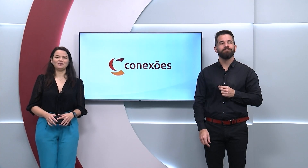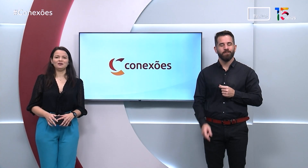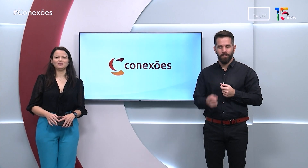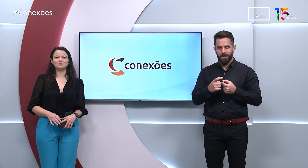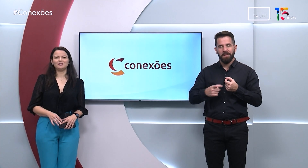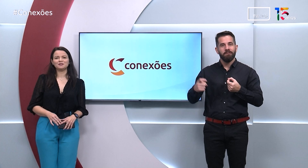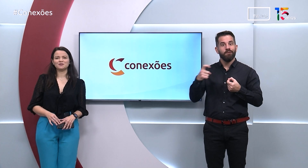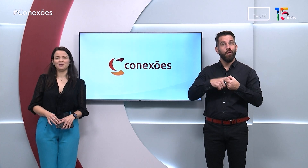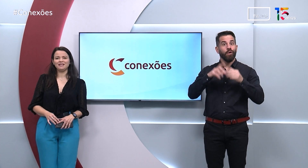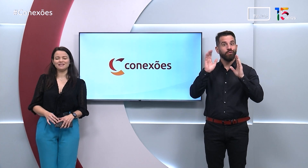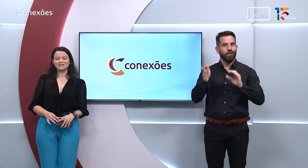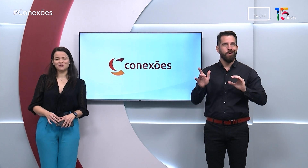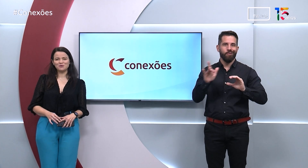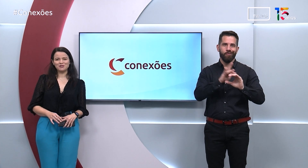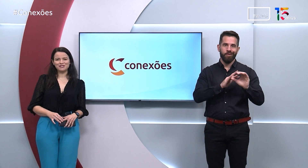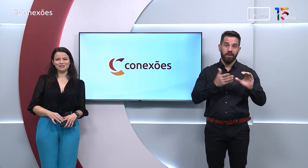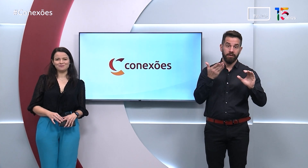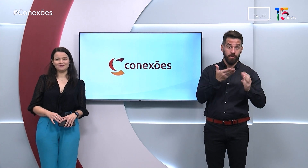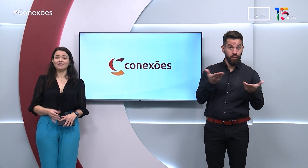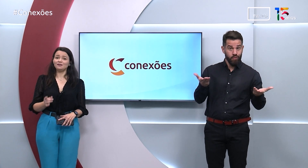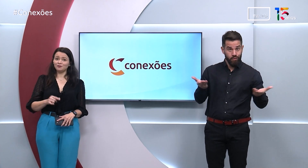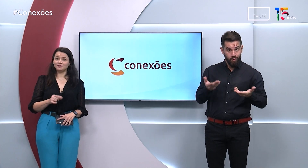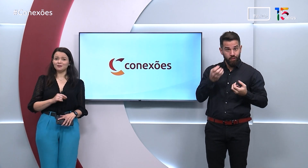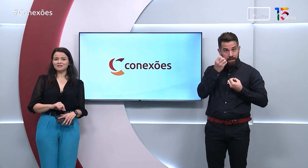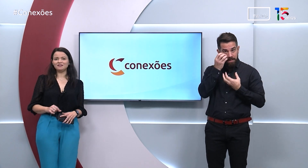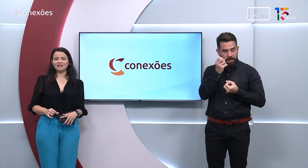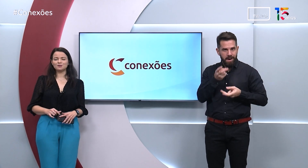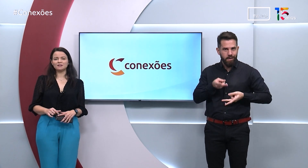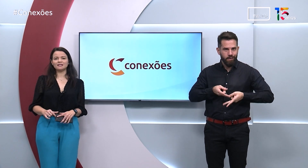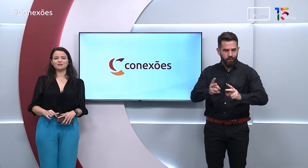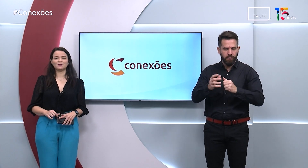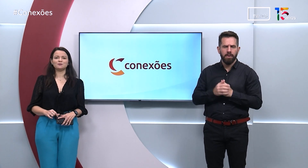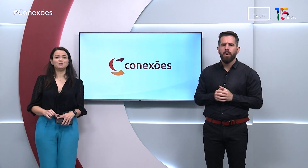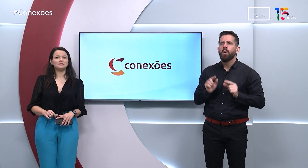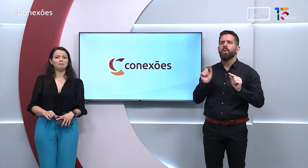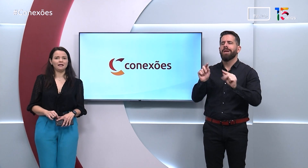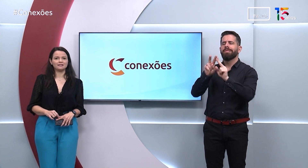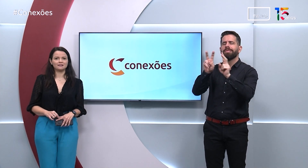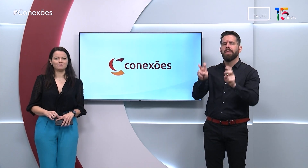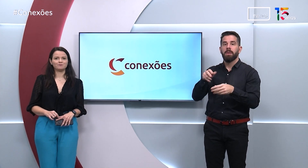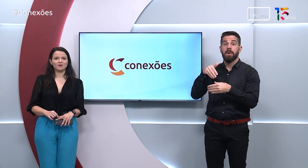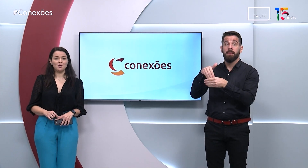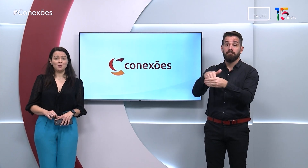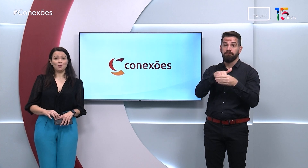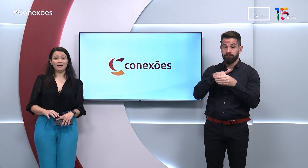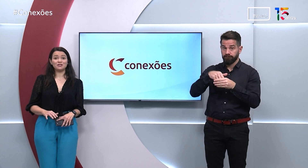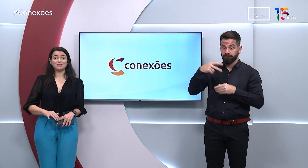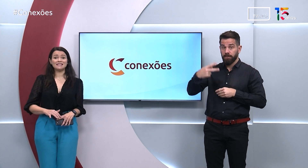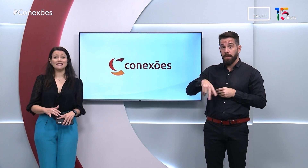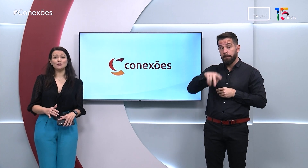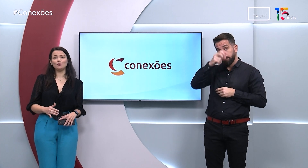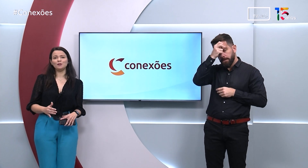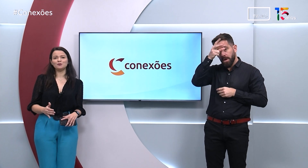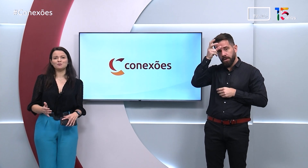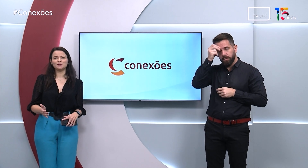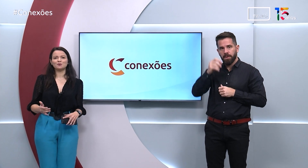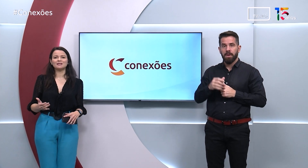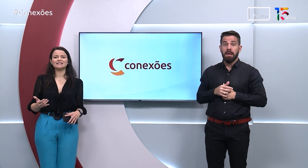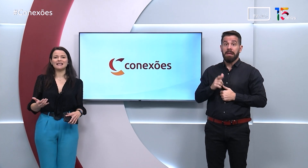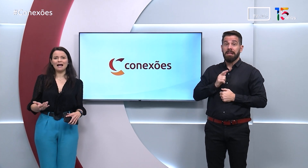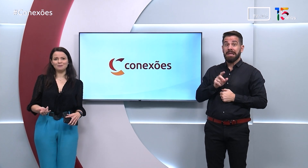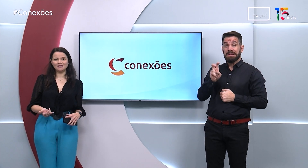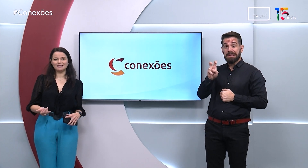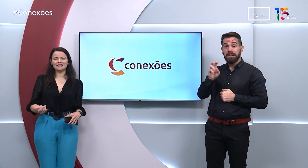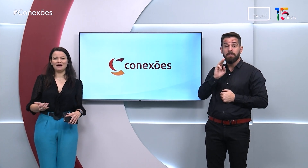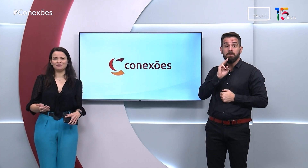Estamos de volta com Conexões de hoje e voltamos a falar sobre as eleições municipais. Com mais de 5 milhões de